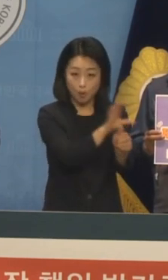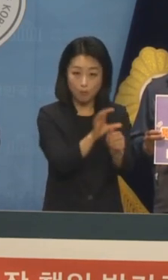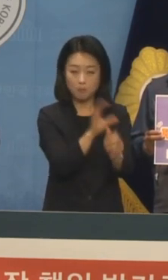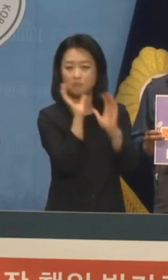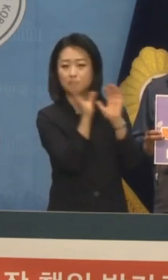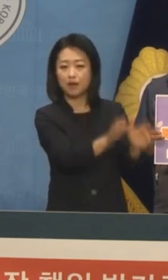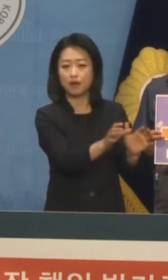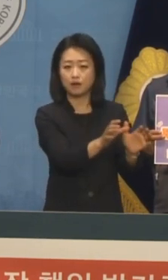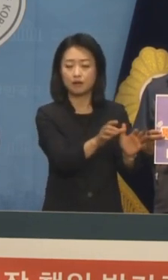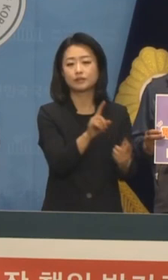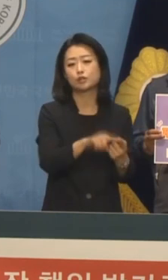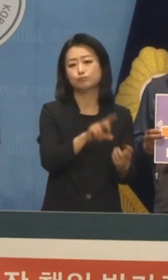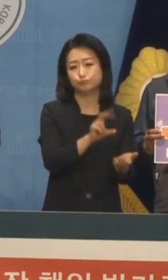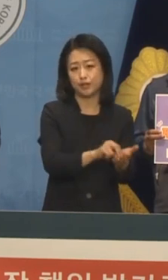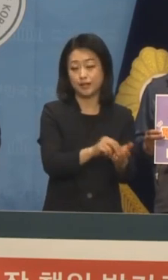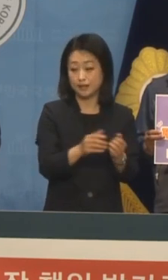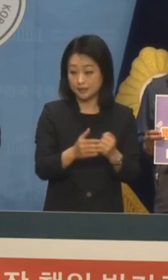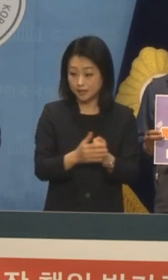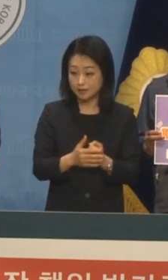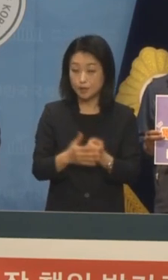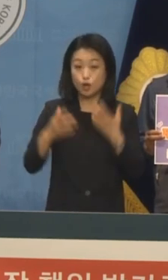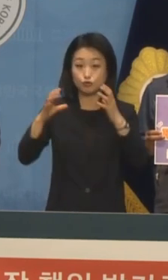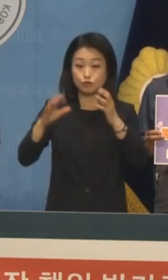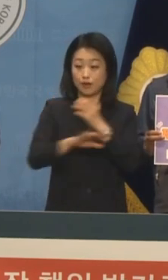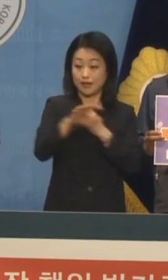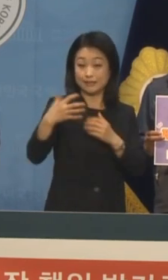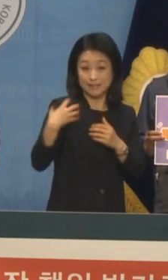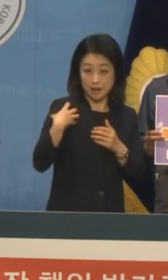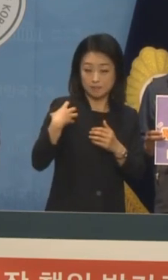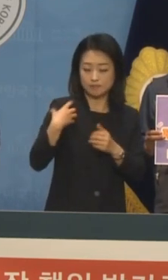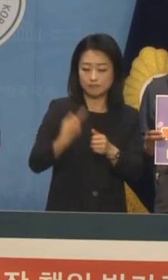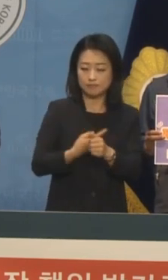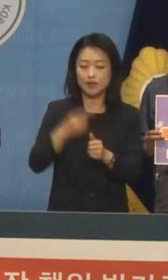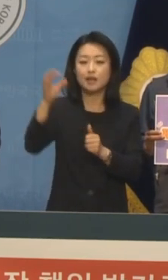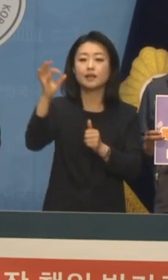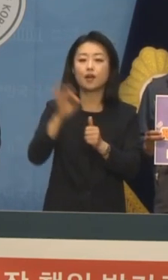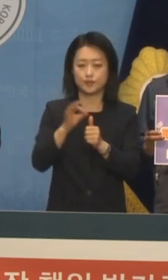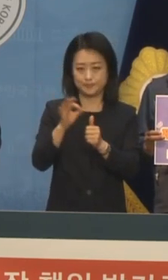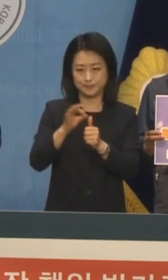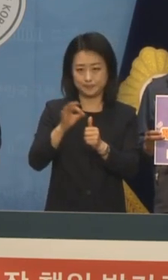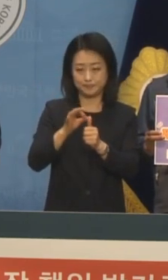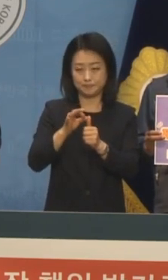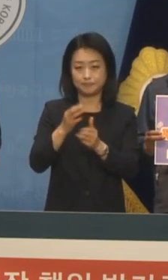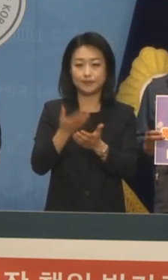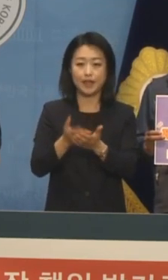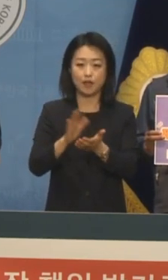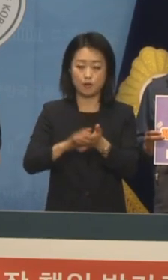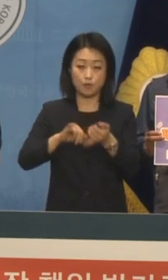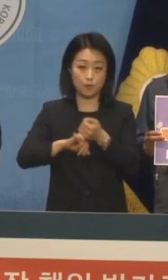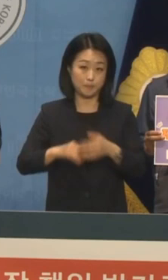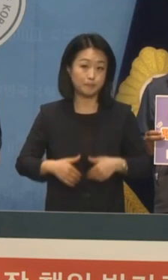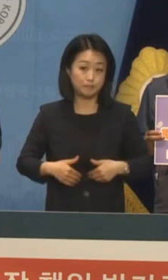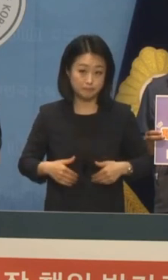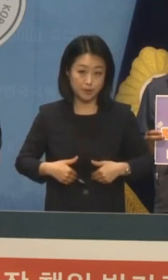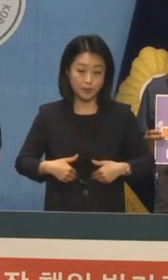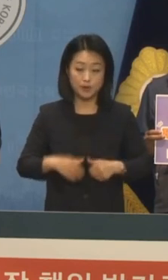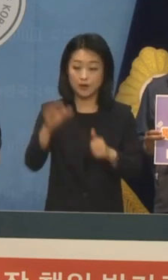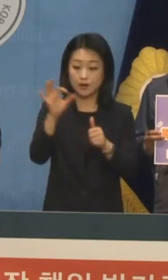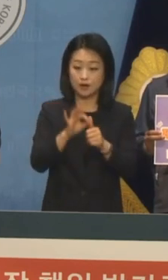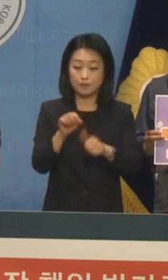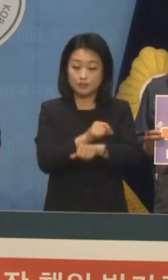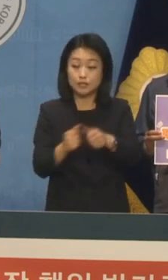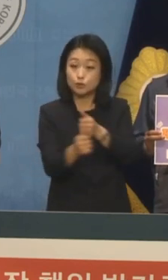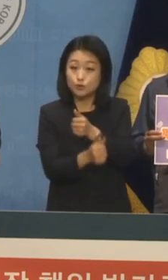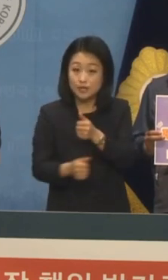해결하기 위해서는 연금 개혁이 필수적이라는 사실은 누구나 인정할 수밖에 없습니다. 연금 특위를 만들자고 제안했던